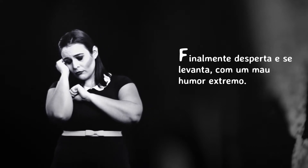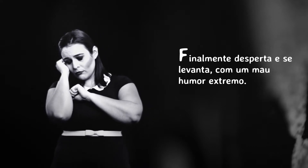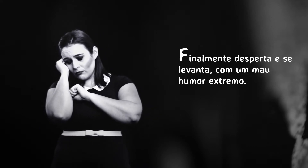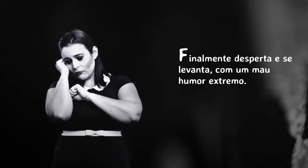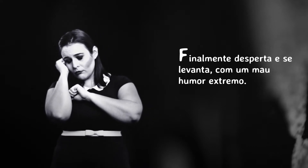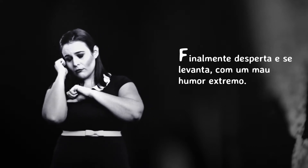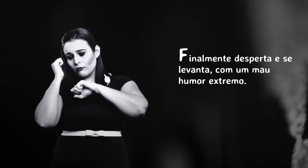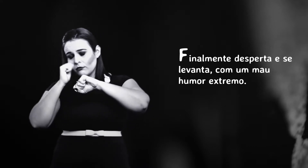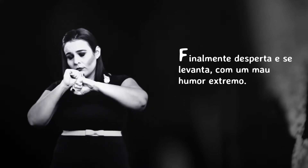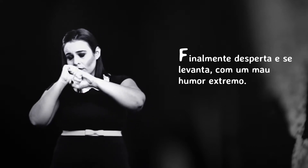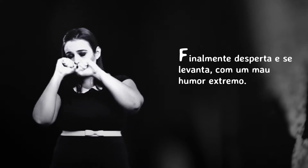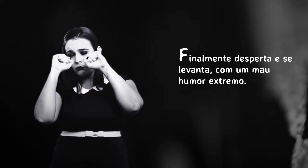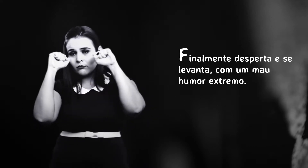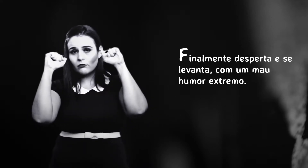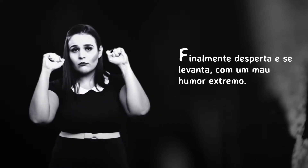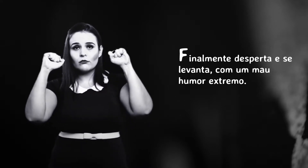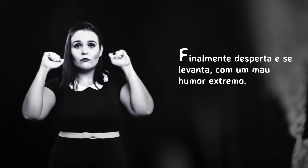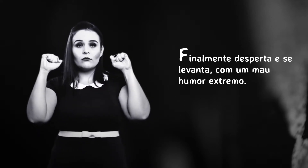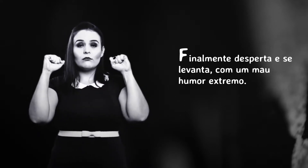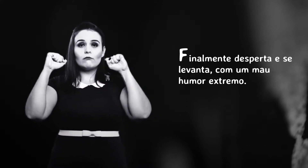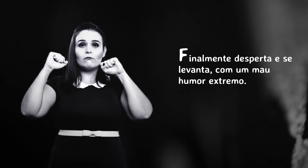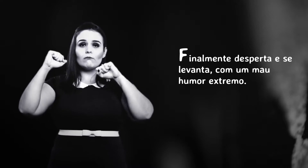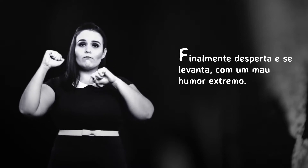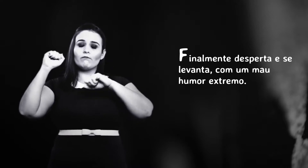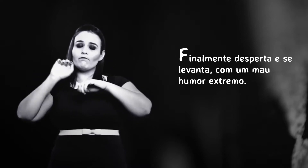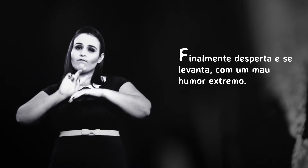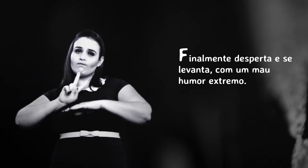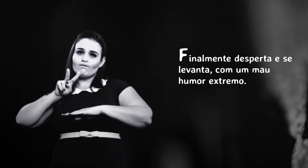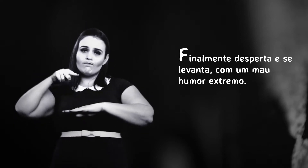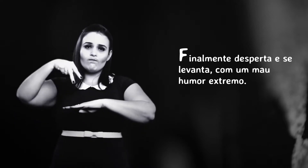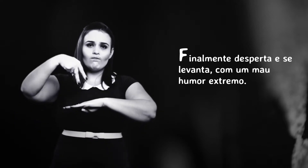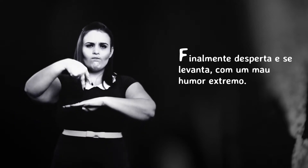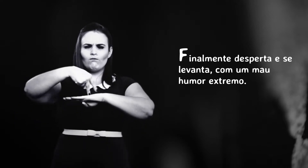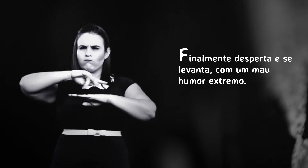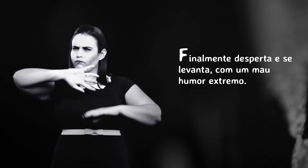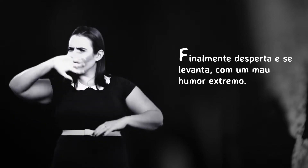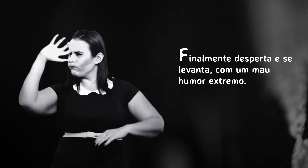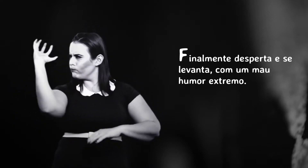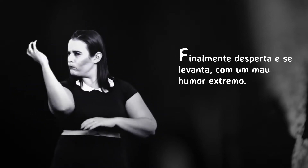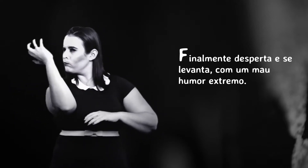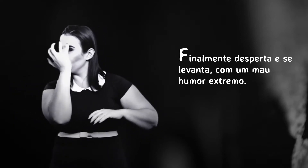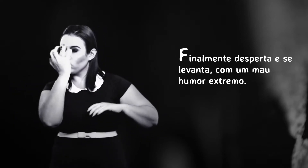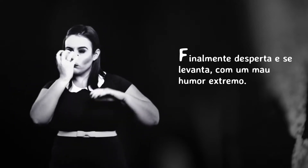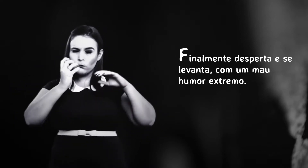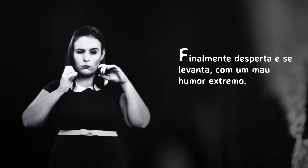Finalmente desperta e se levanta, com um mau humor extremo.